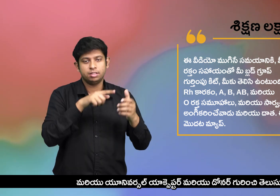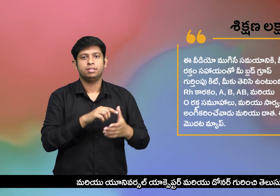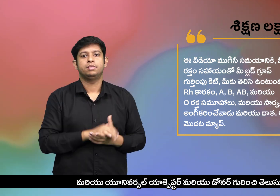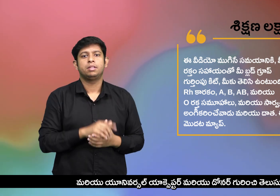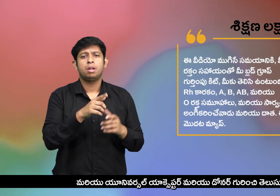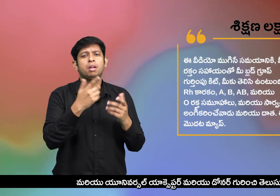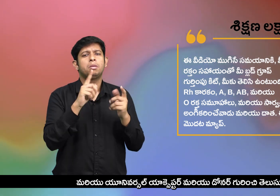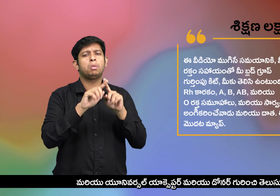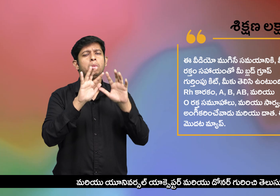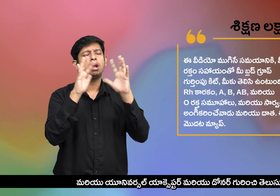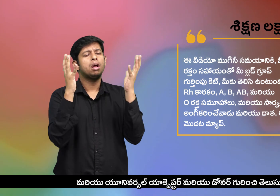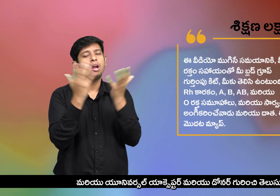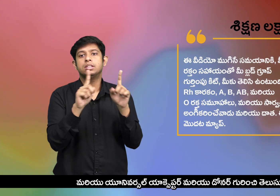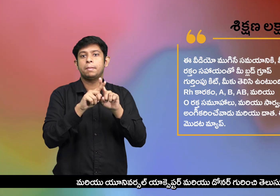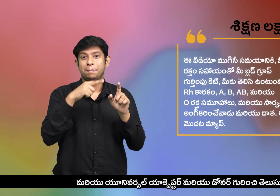గురించి తెలుసుకోవచ్చు.